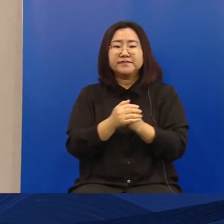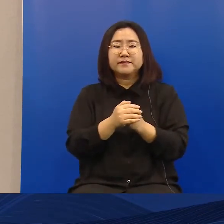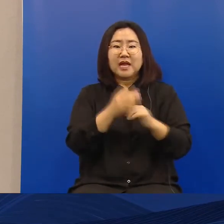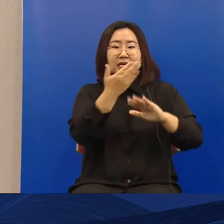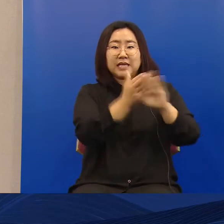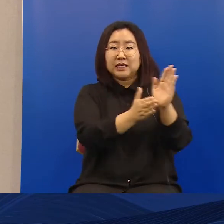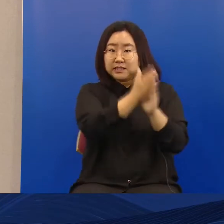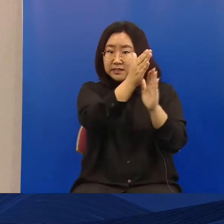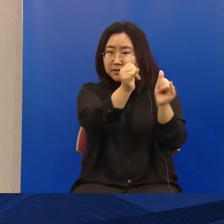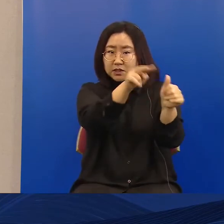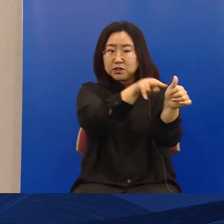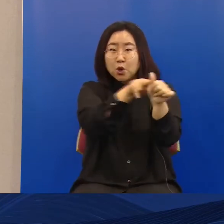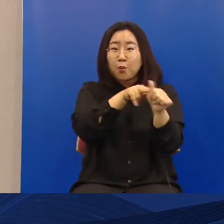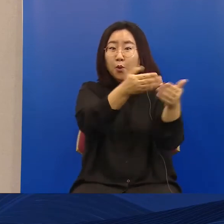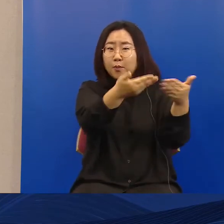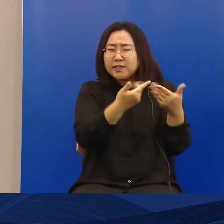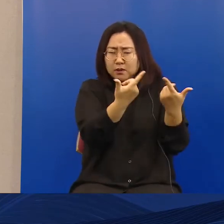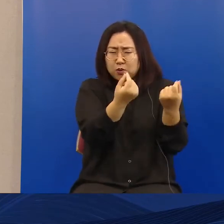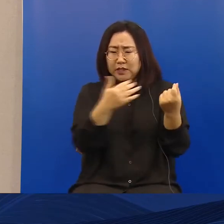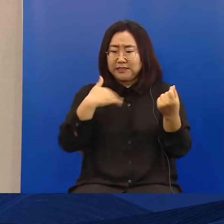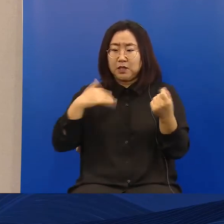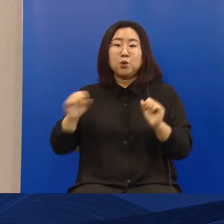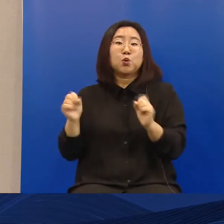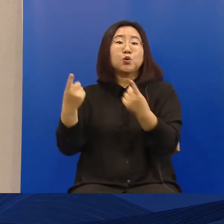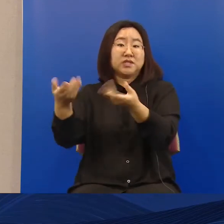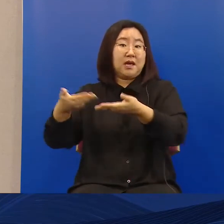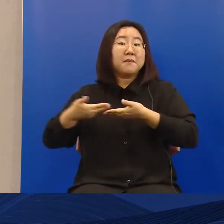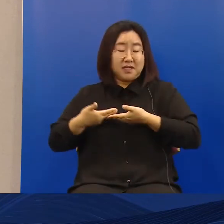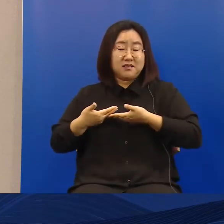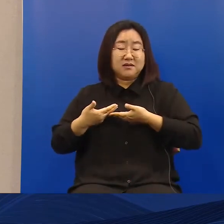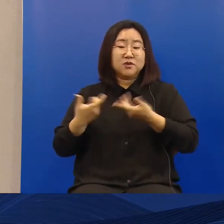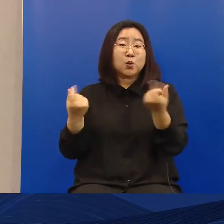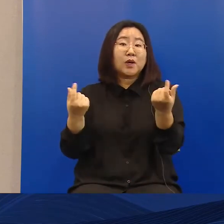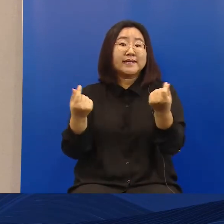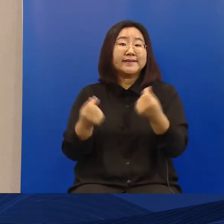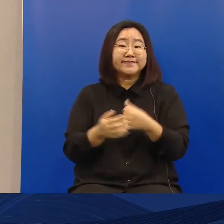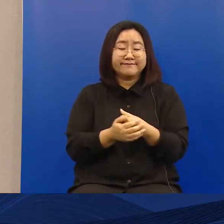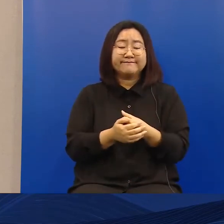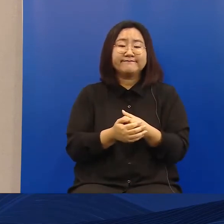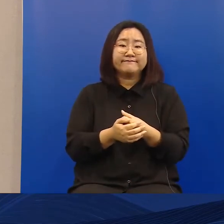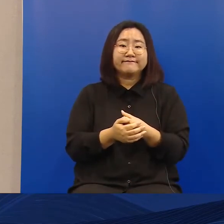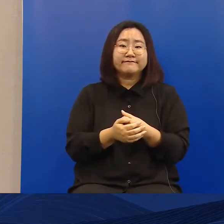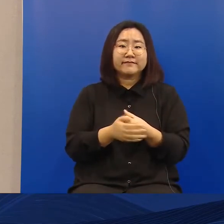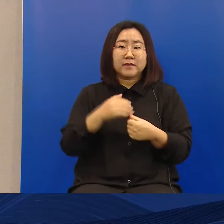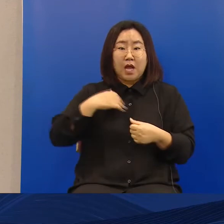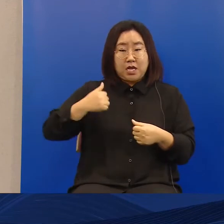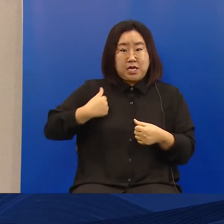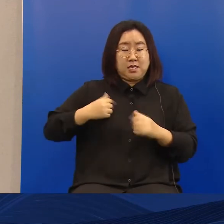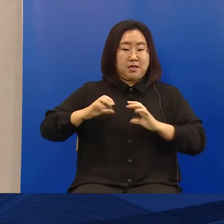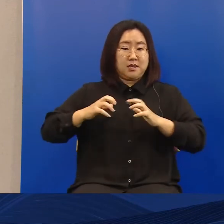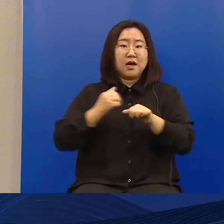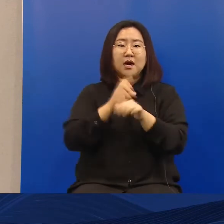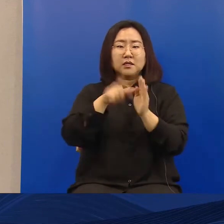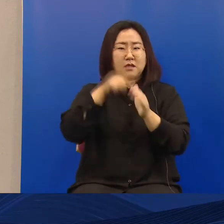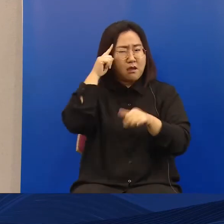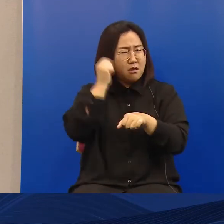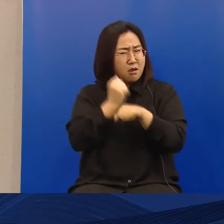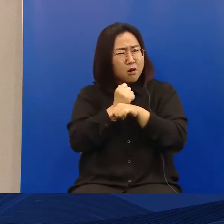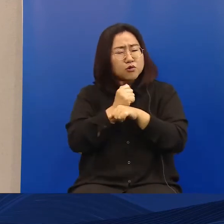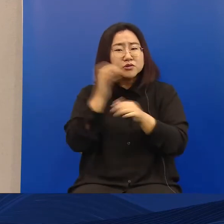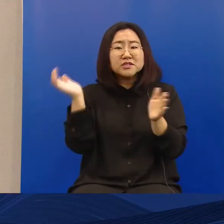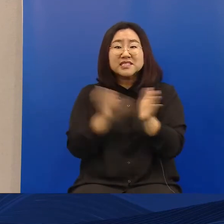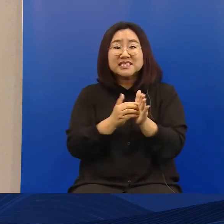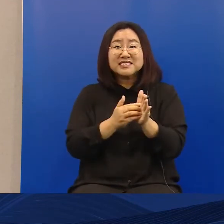그래서 다른 시민들이 정보를 받는 것과 동시에 정보를 제공받아야 되는 겁니다. 저희가 캐나다에서 연구를 막 마친